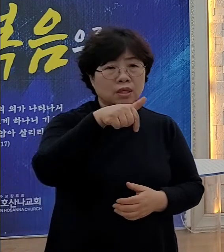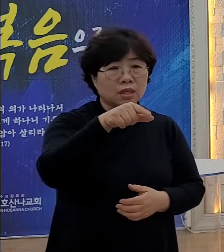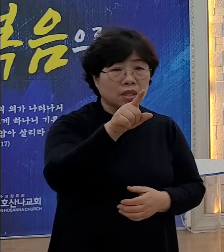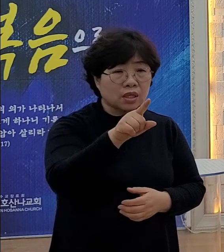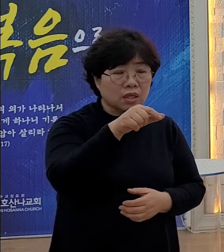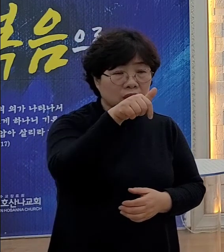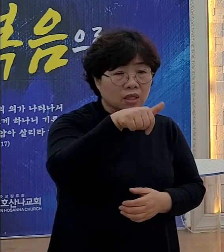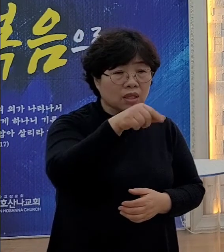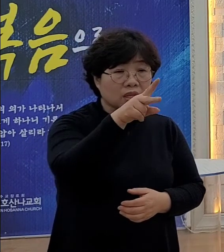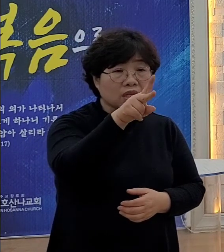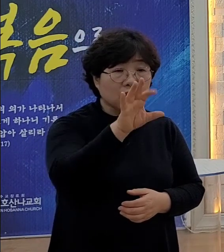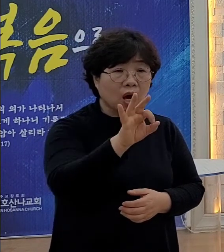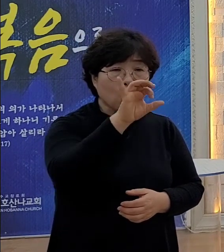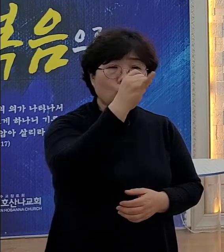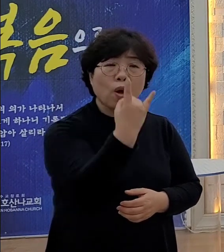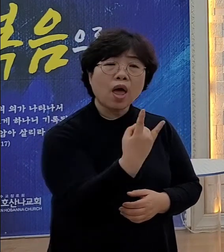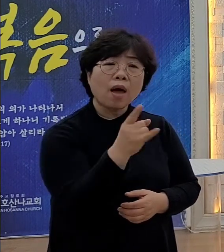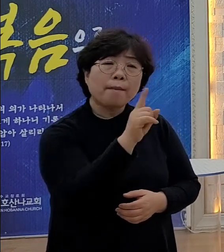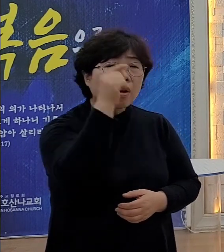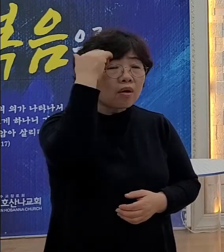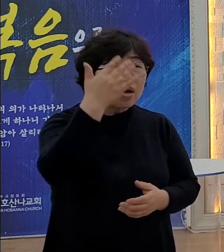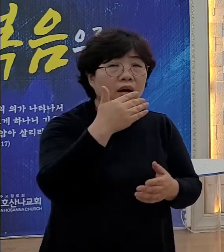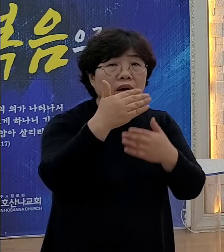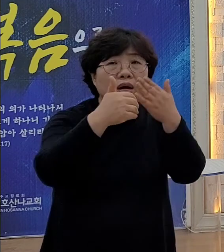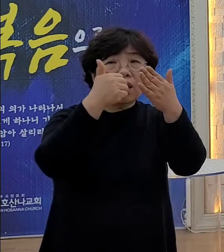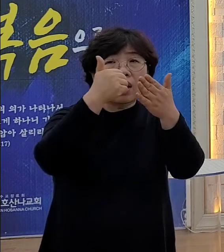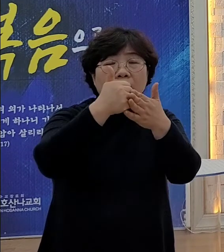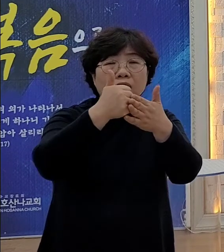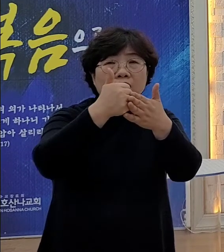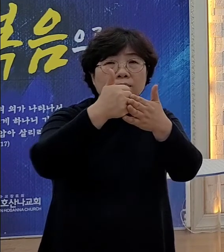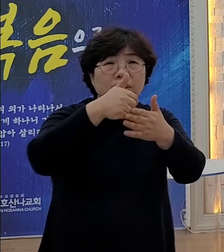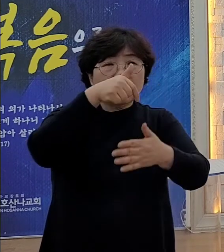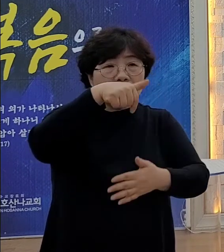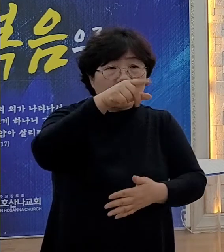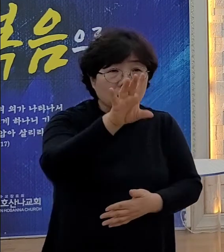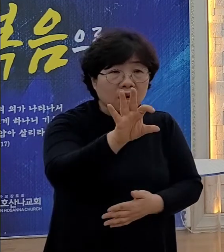경외. 우리 자꾸 이런 말 쓰잖아요. 하나님을 경외한다고요. 경외.